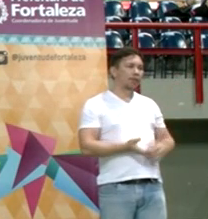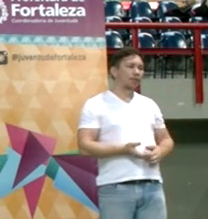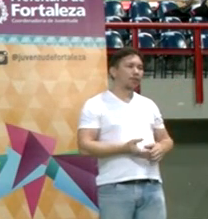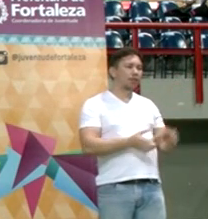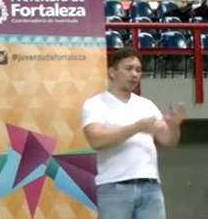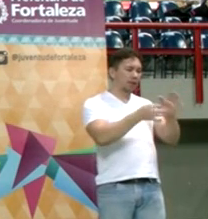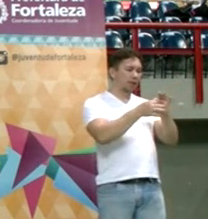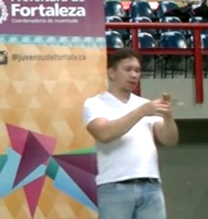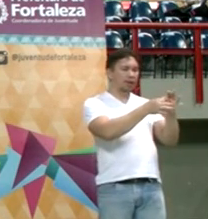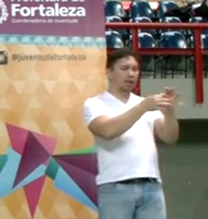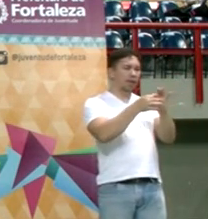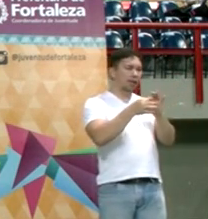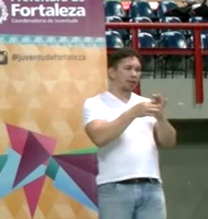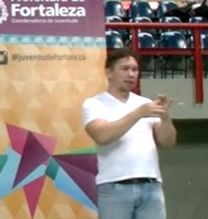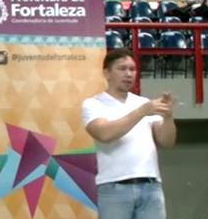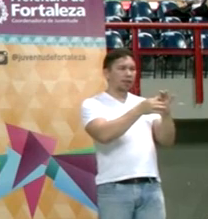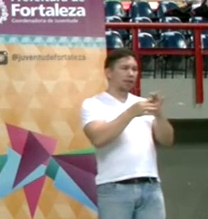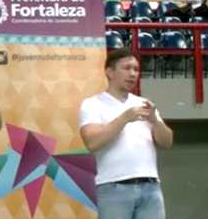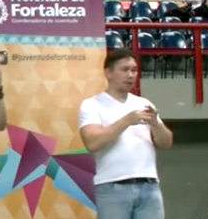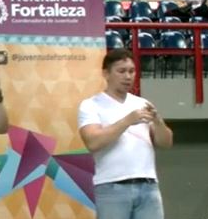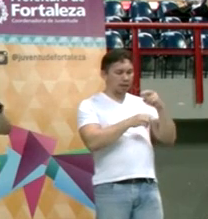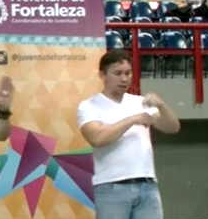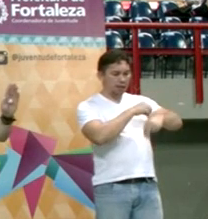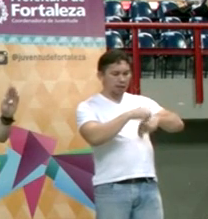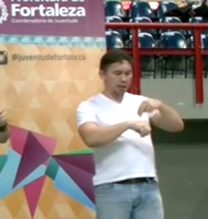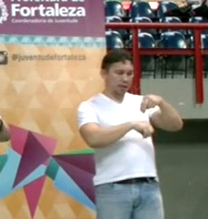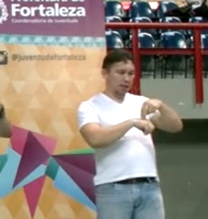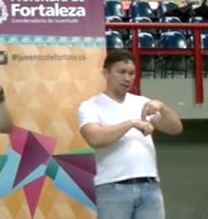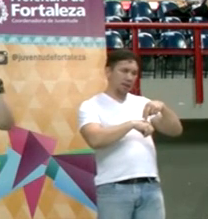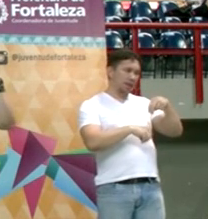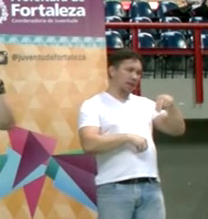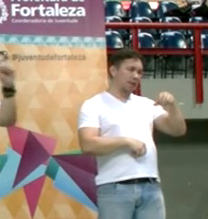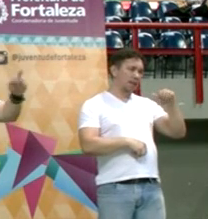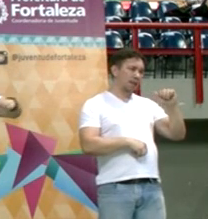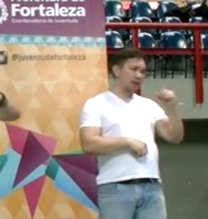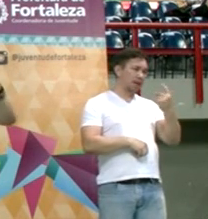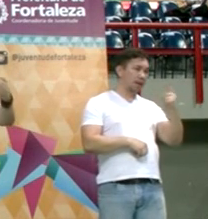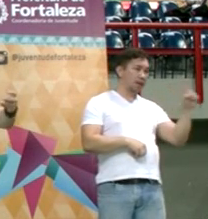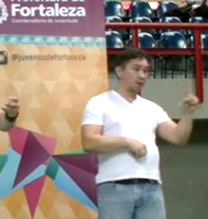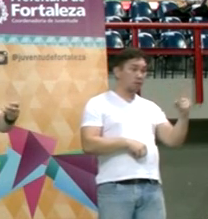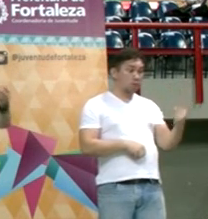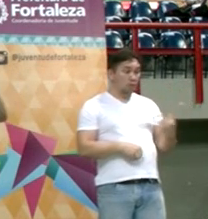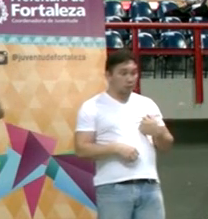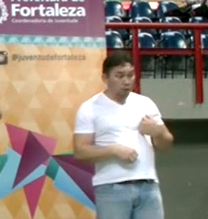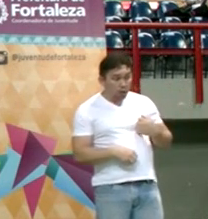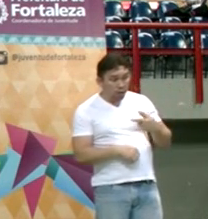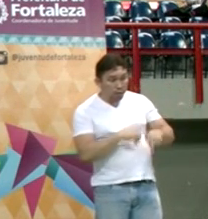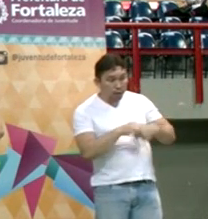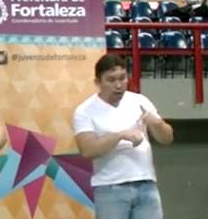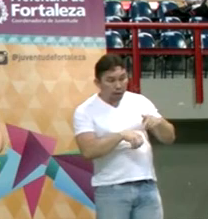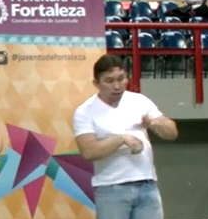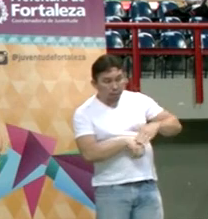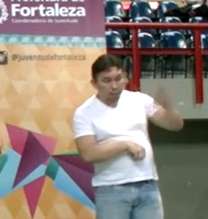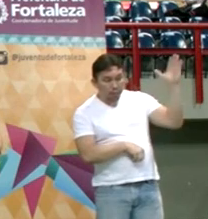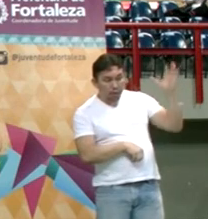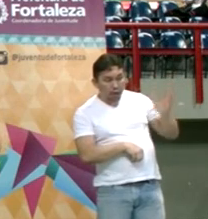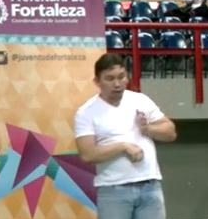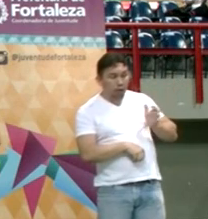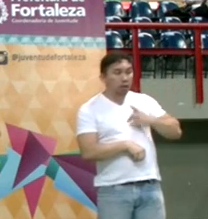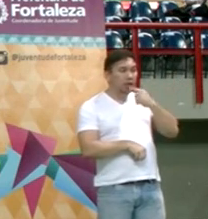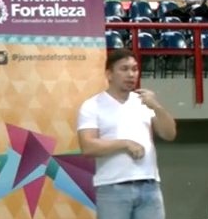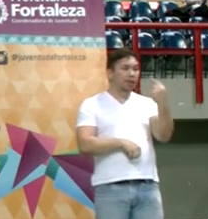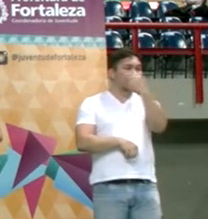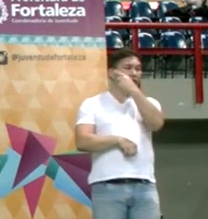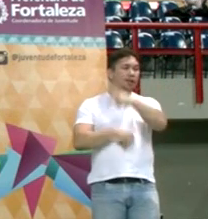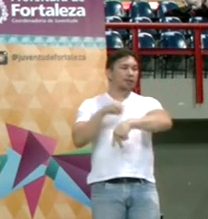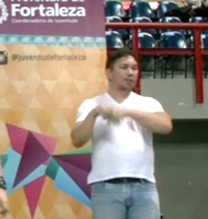das Nações. Só que só tem um probleminha. O país mais rico daquele momento, que era os